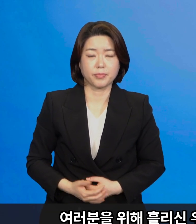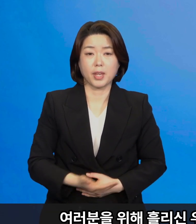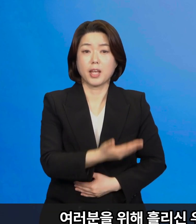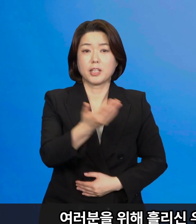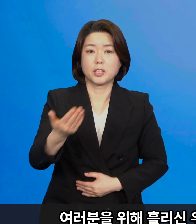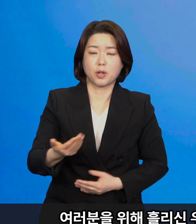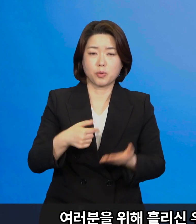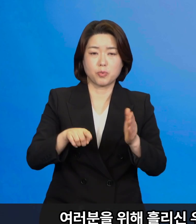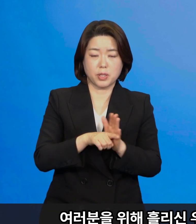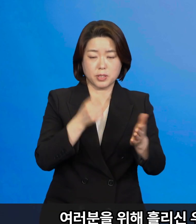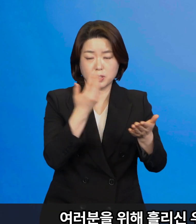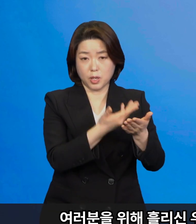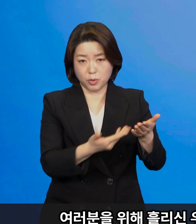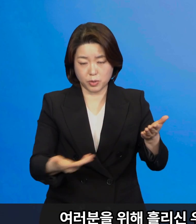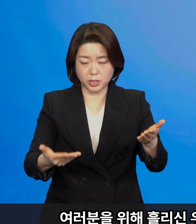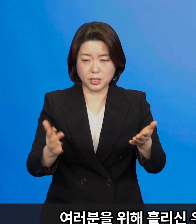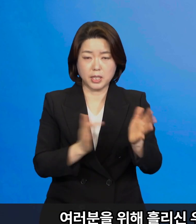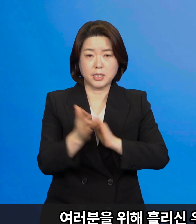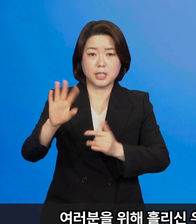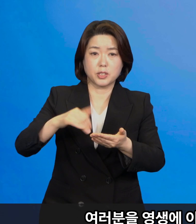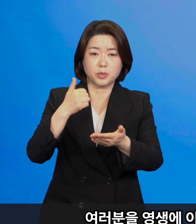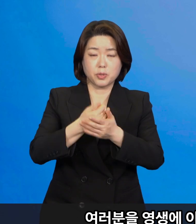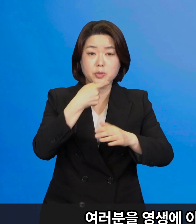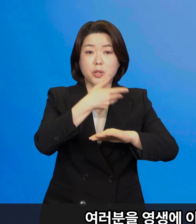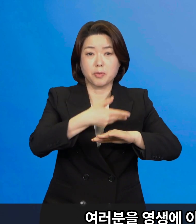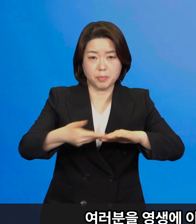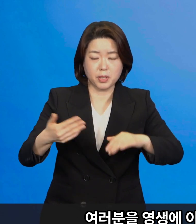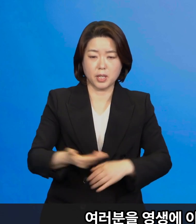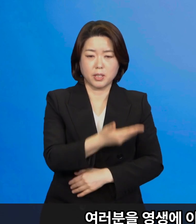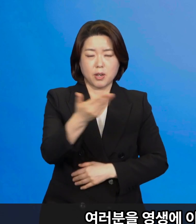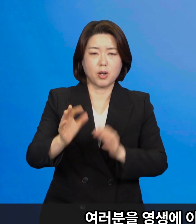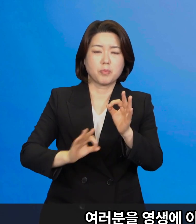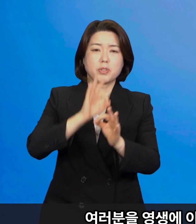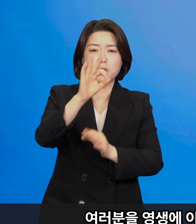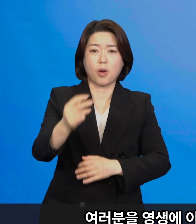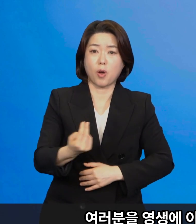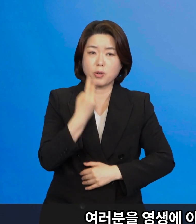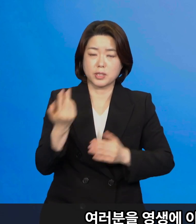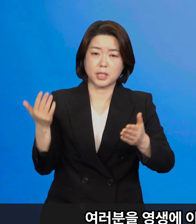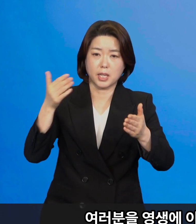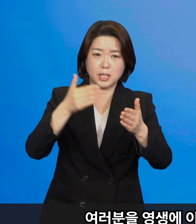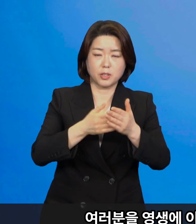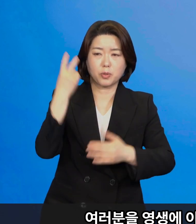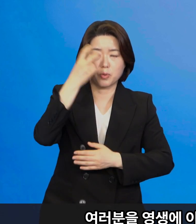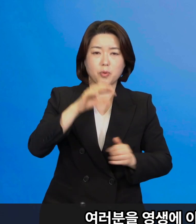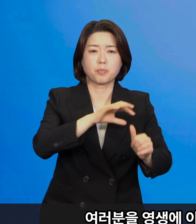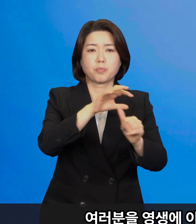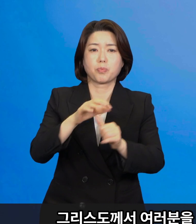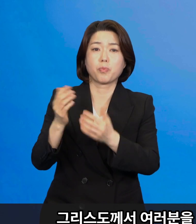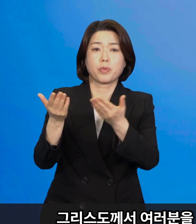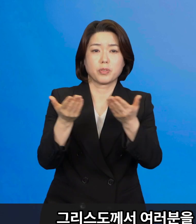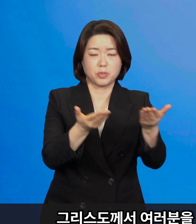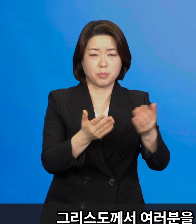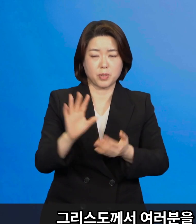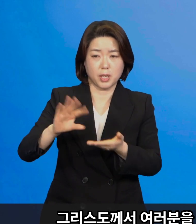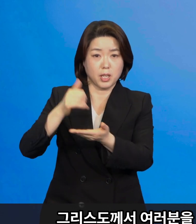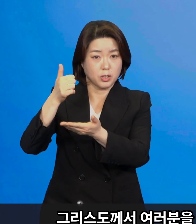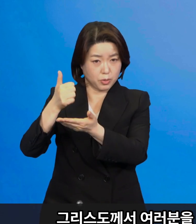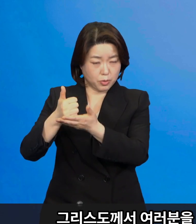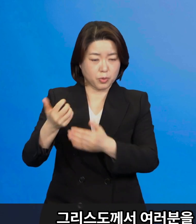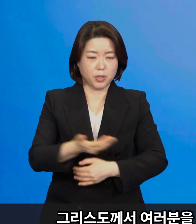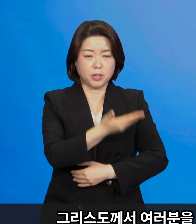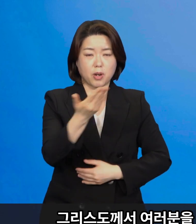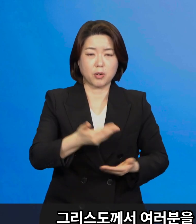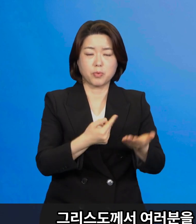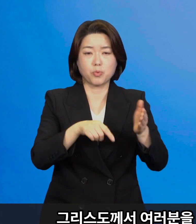여러분을 위해 흘리신 우리 주 예수 그리스도의 피가 여러분을 영생에 이르도록 보호해 주십니다. 그리스도께서 여러분을